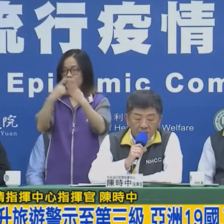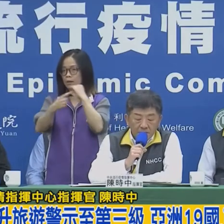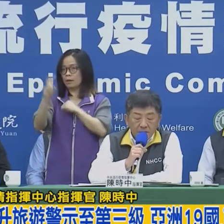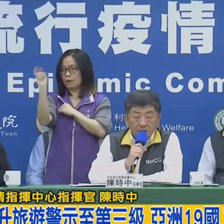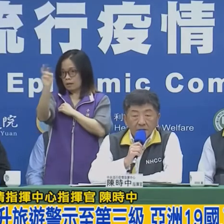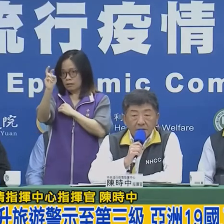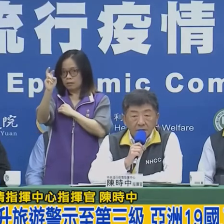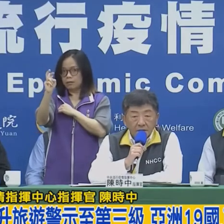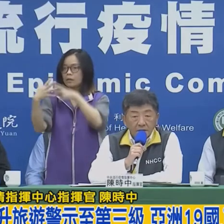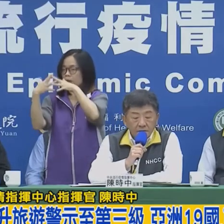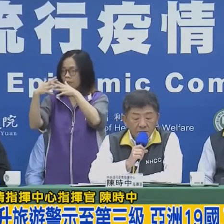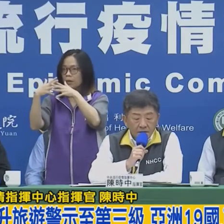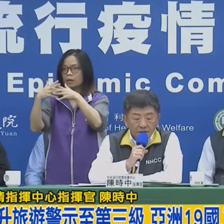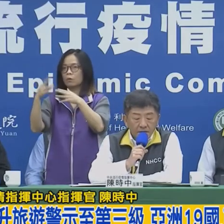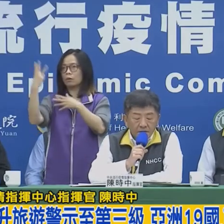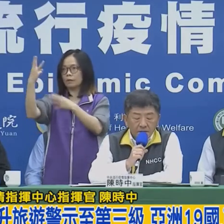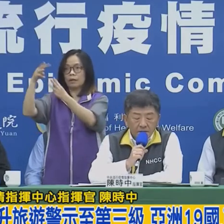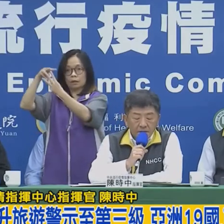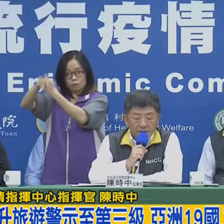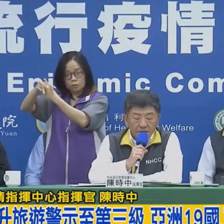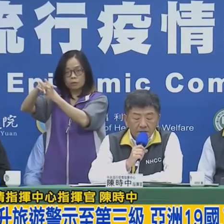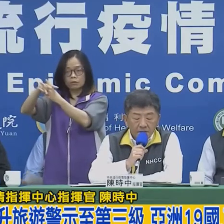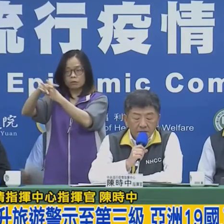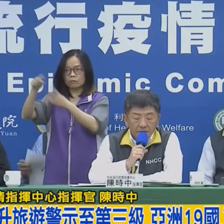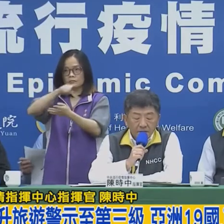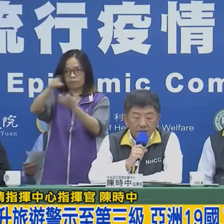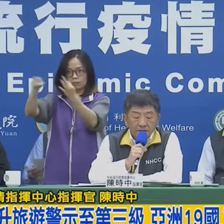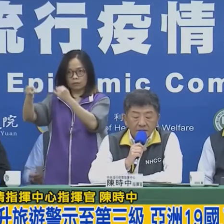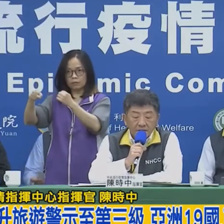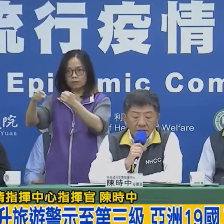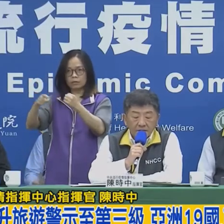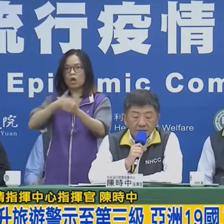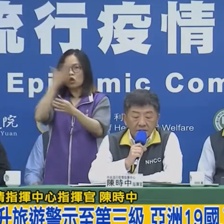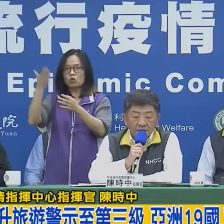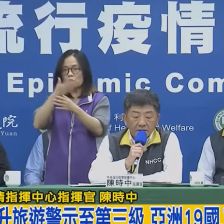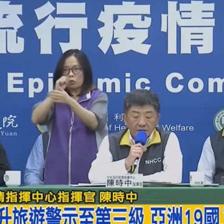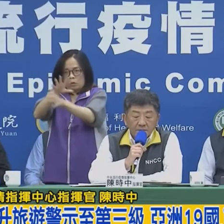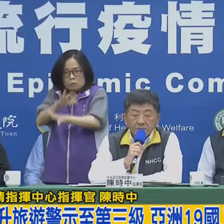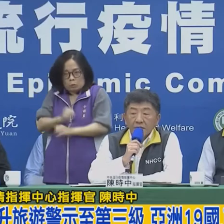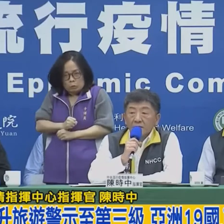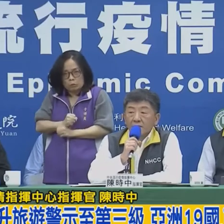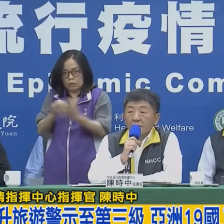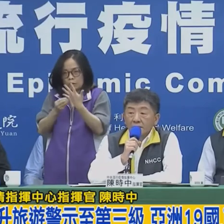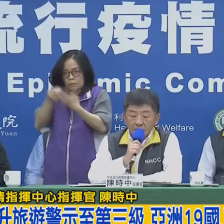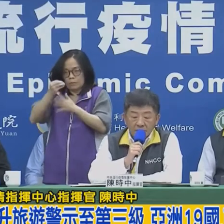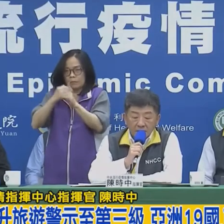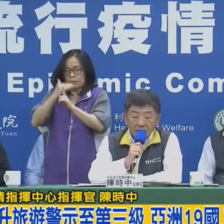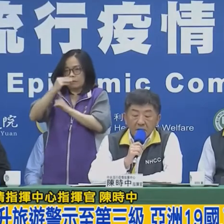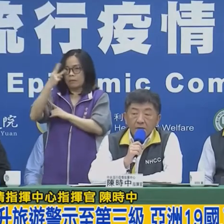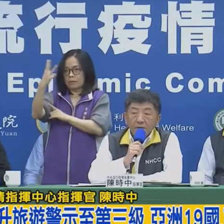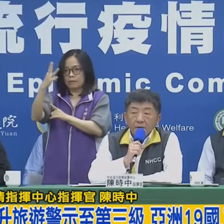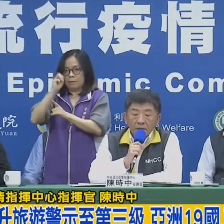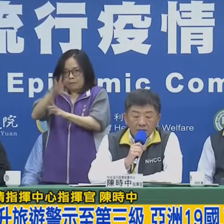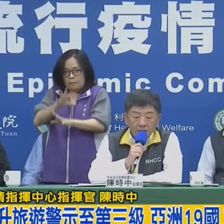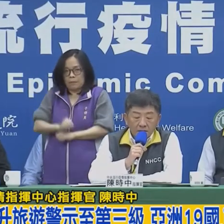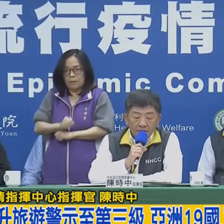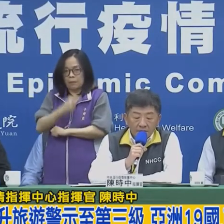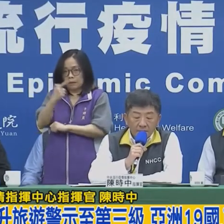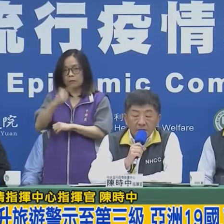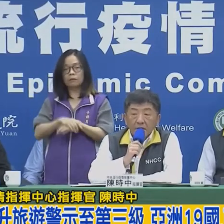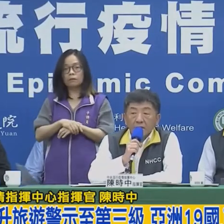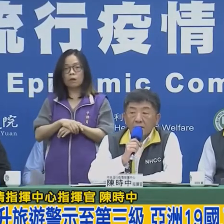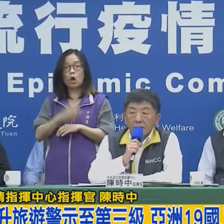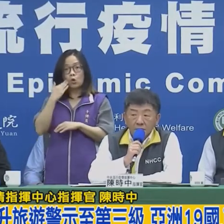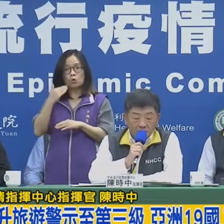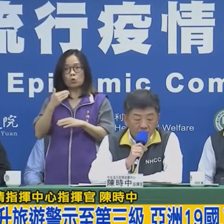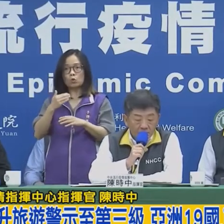及美国3州，我们把这个旅游疫情警示升到第3级警告，那